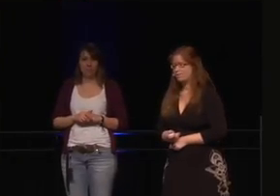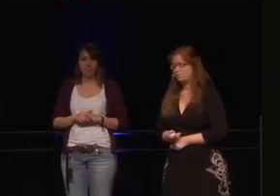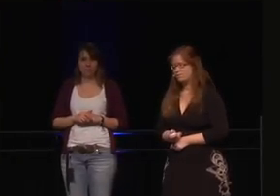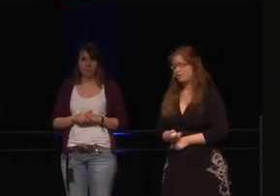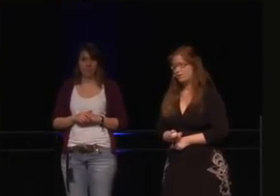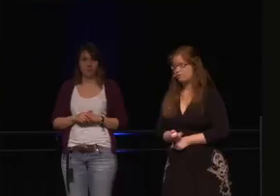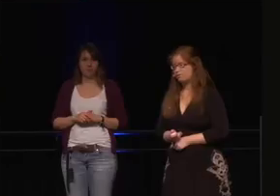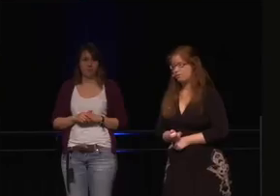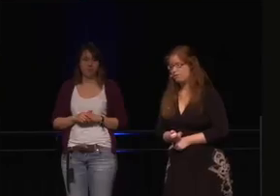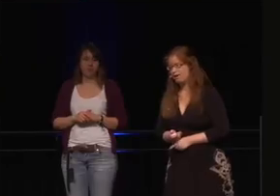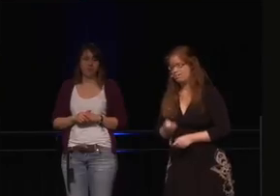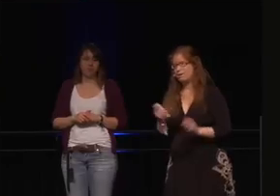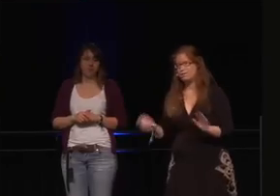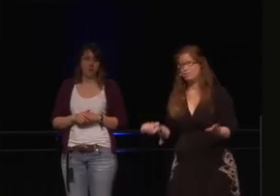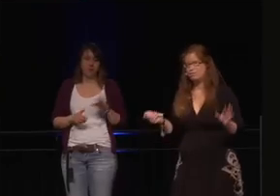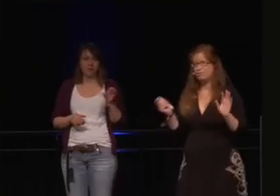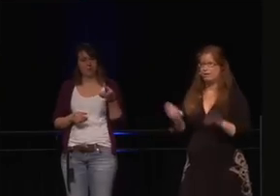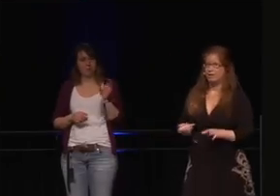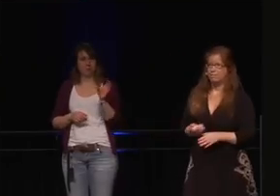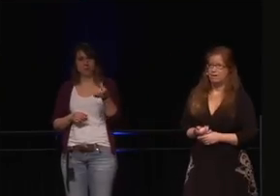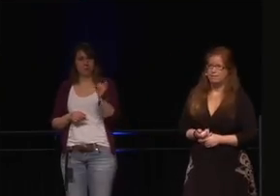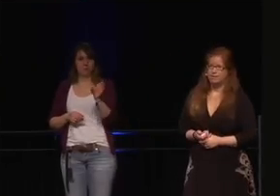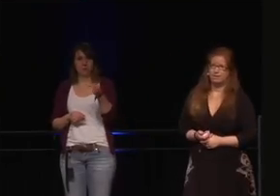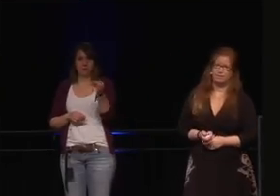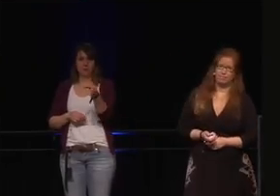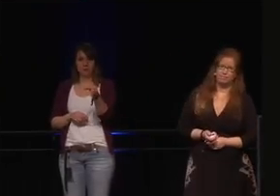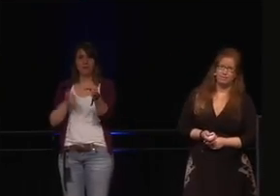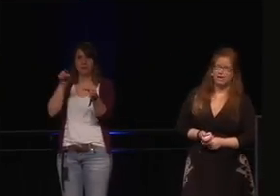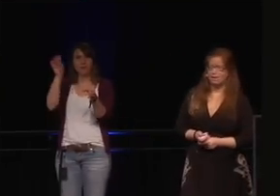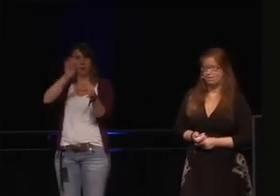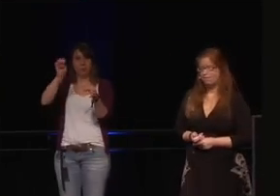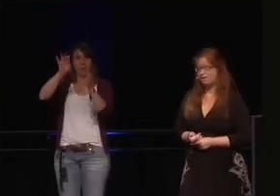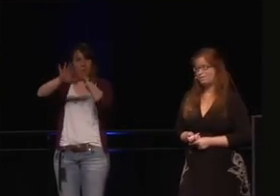que está yendo al Parlamento Europeo